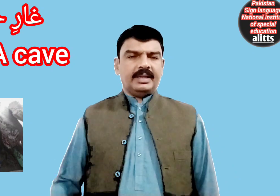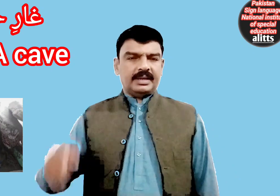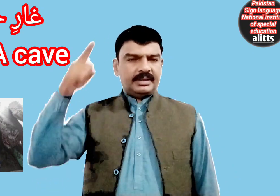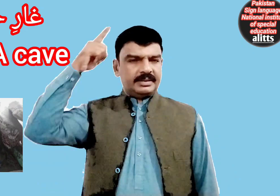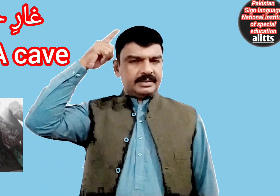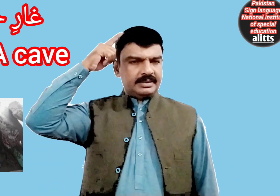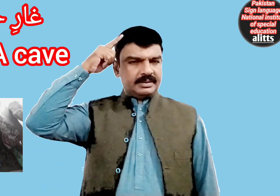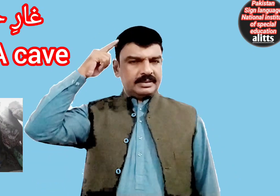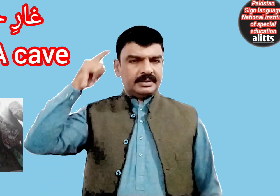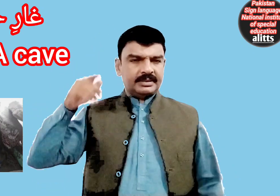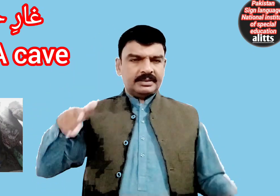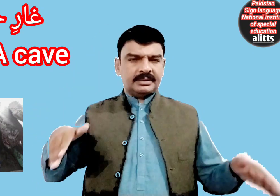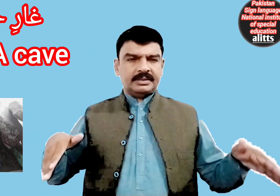हिरा,